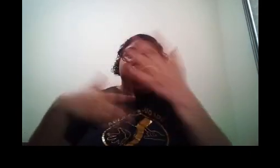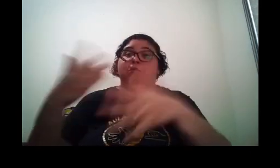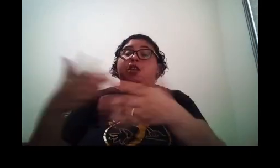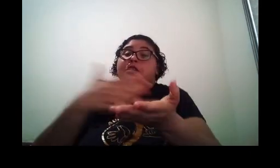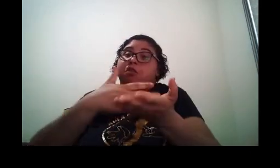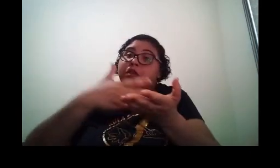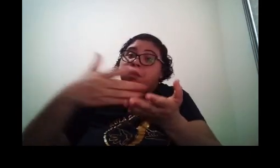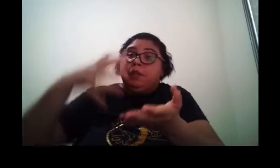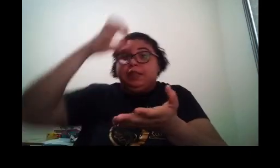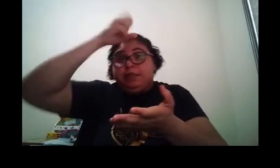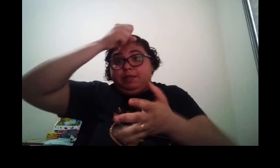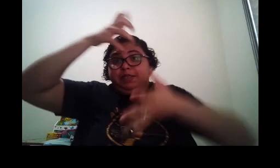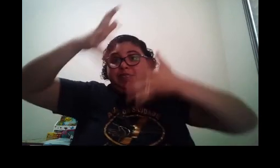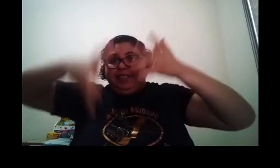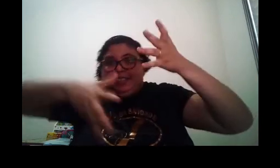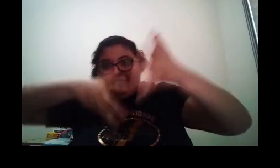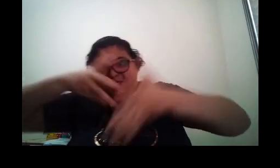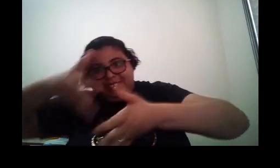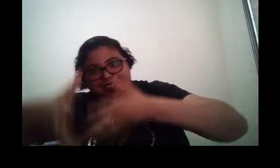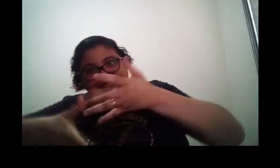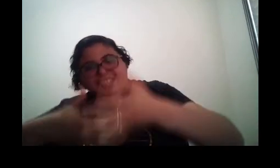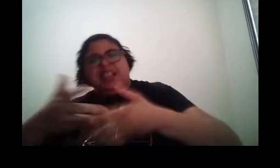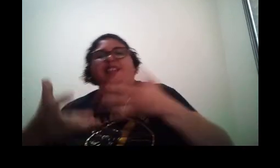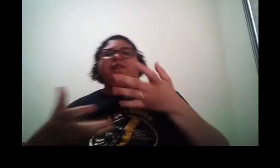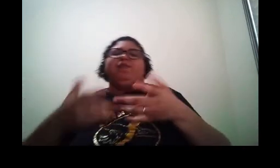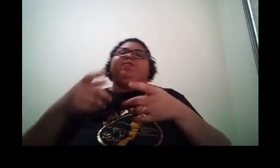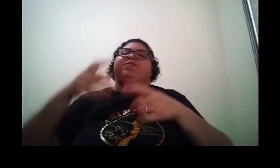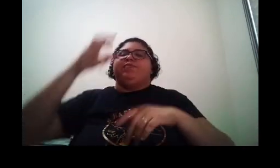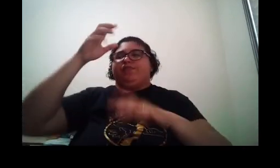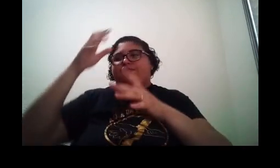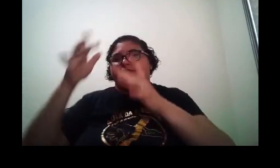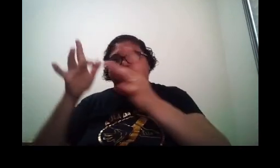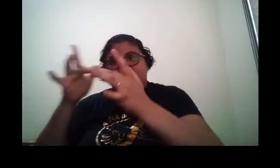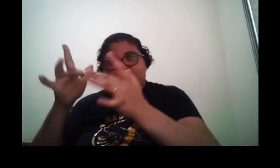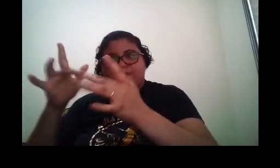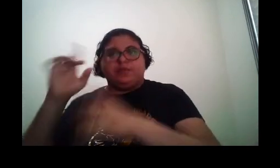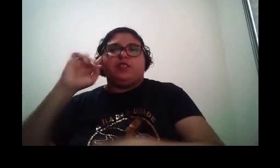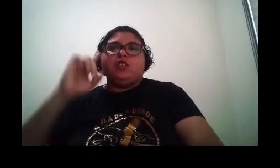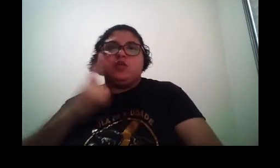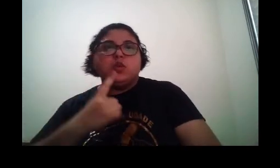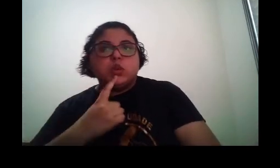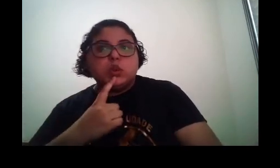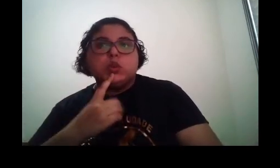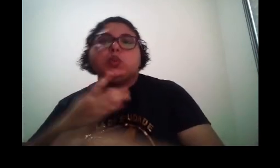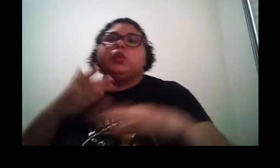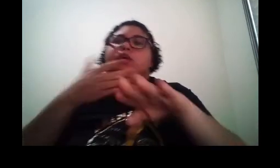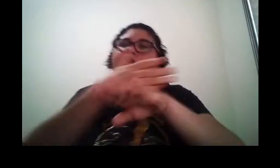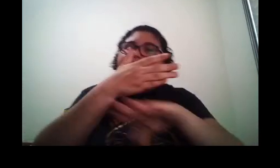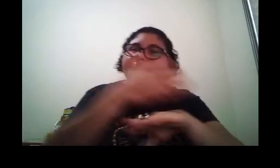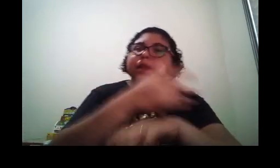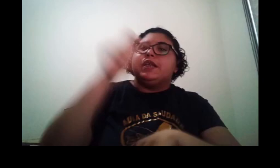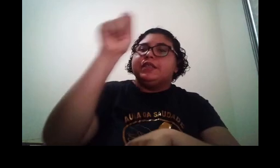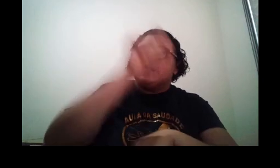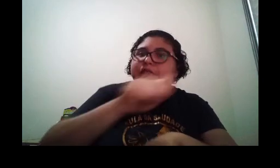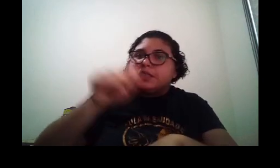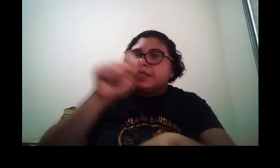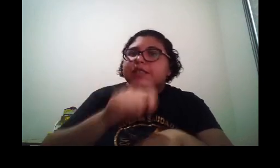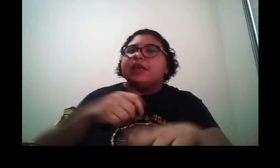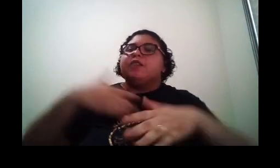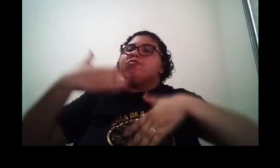de sinais, né? E passam a ter contato com a comunidade surda por meio das associações. Então, ela